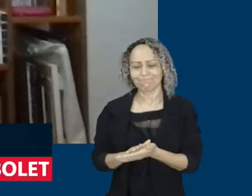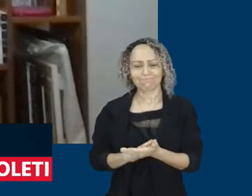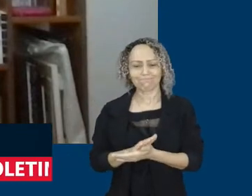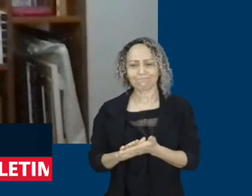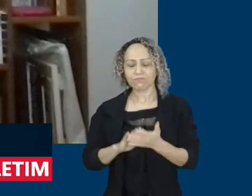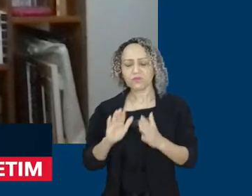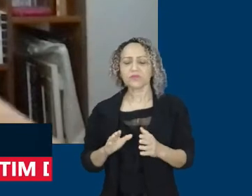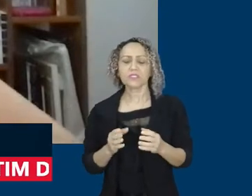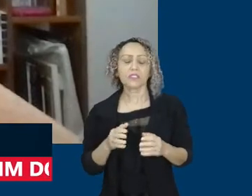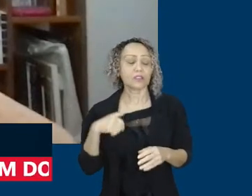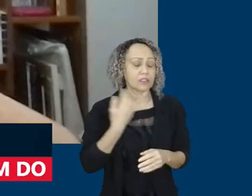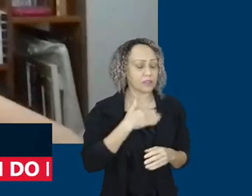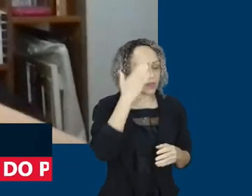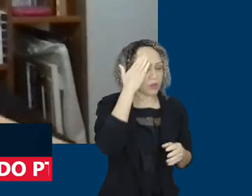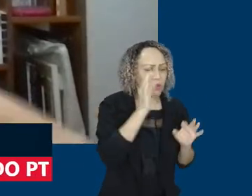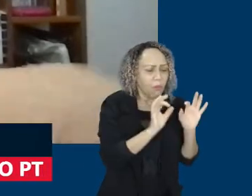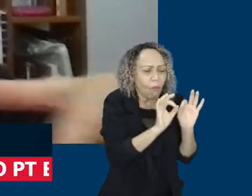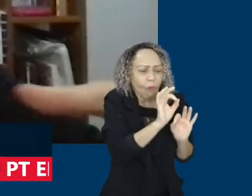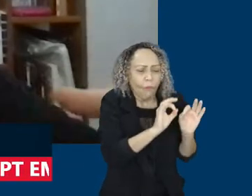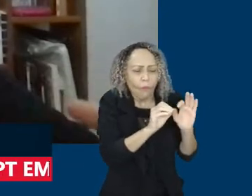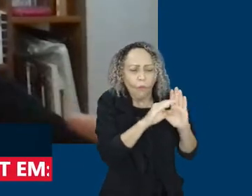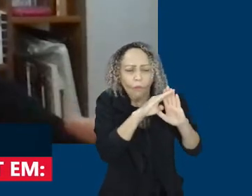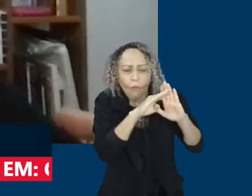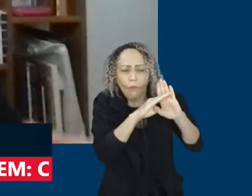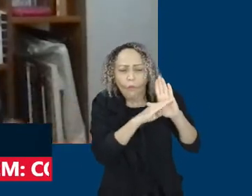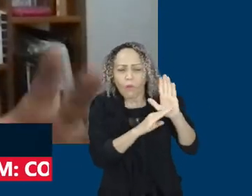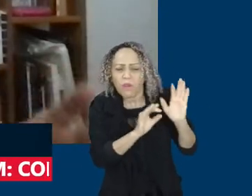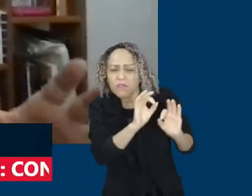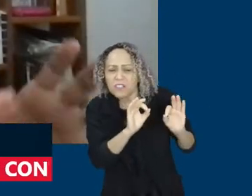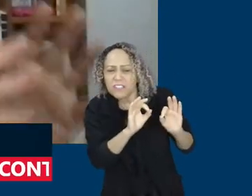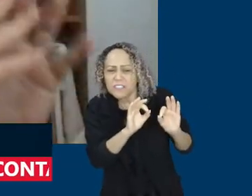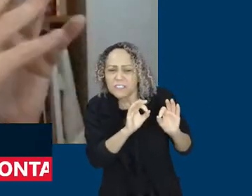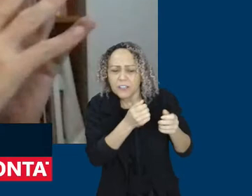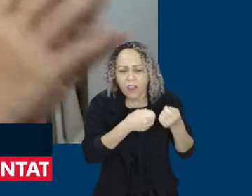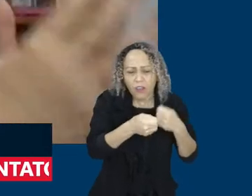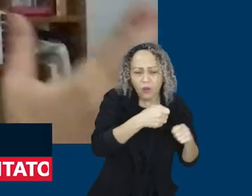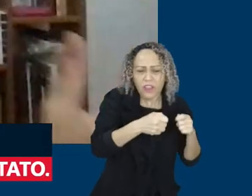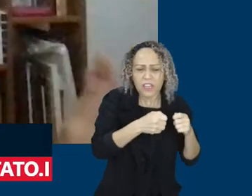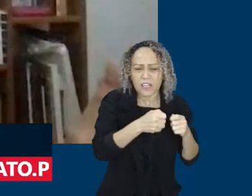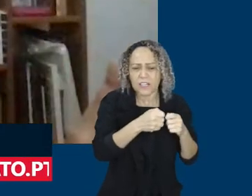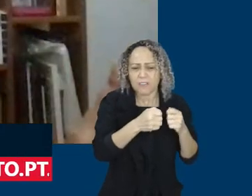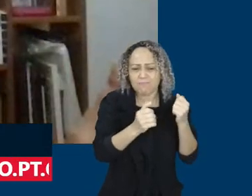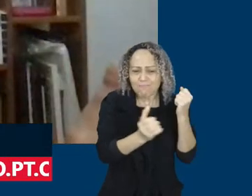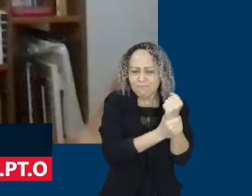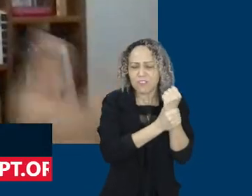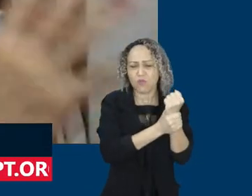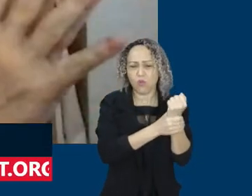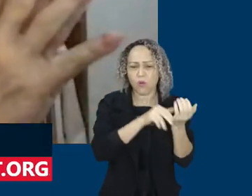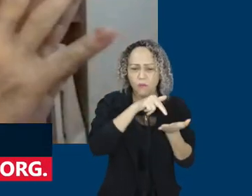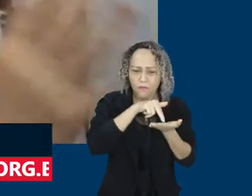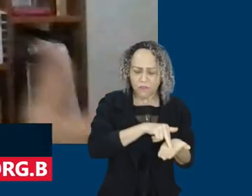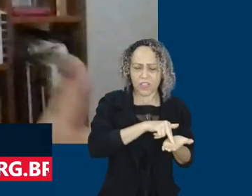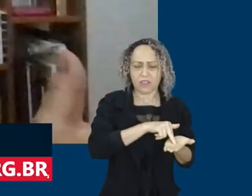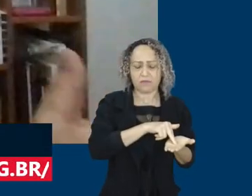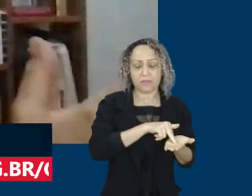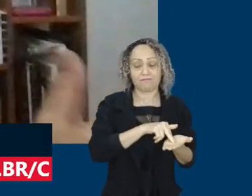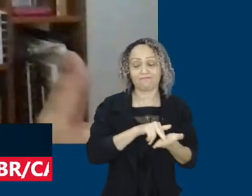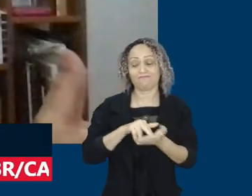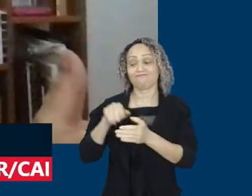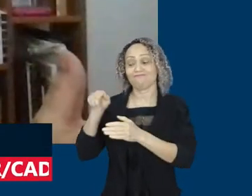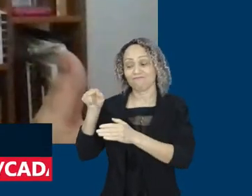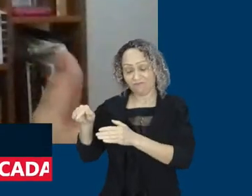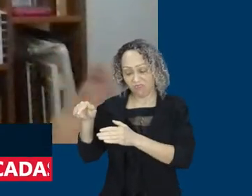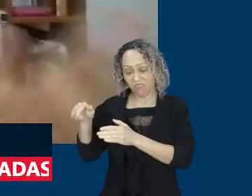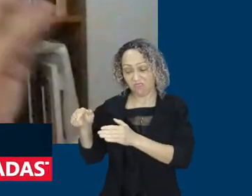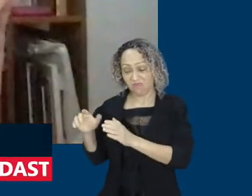estruturado, negociado, né, estável, e como não fazer. Eles não sabem construir